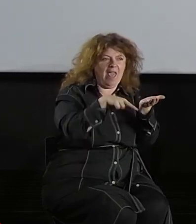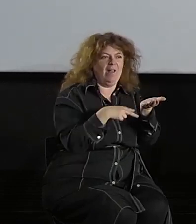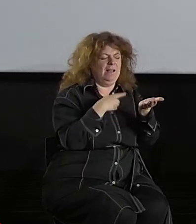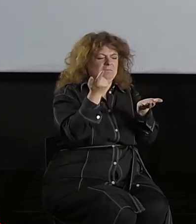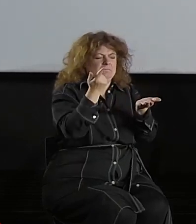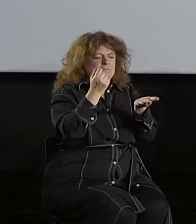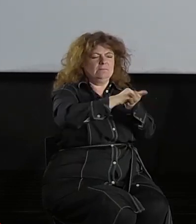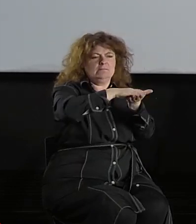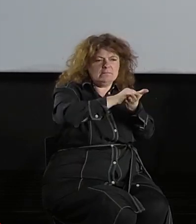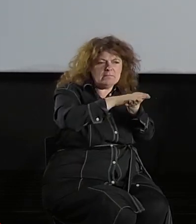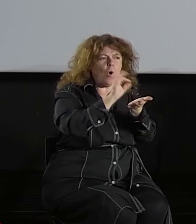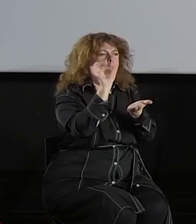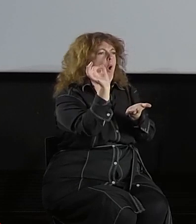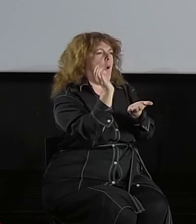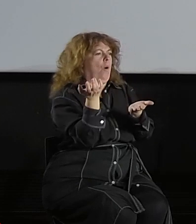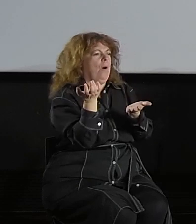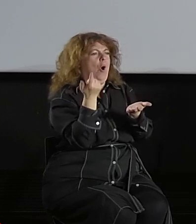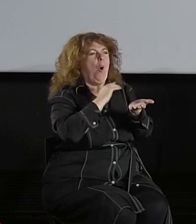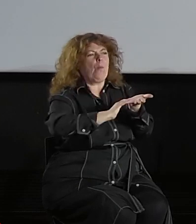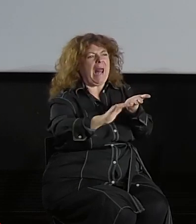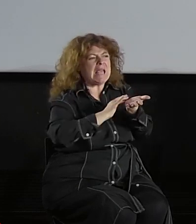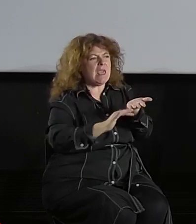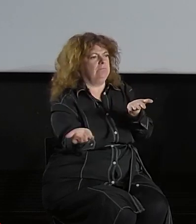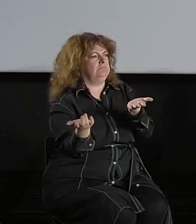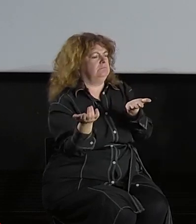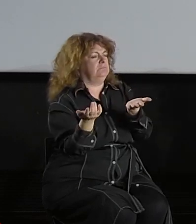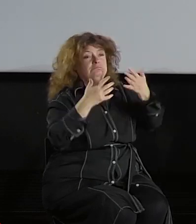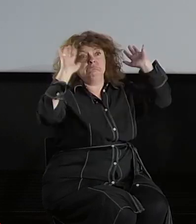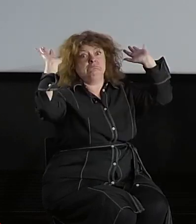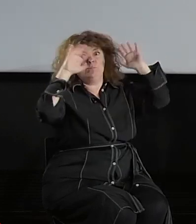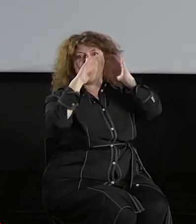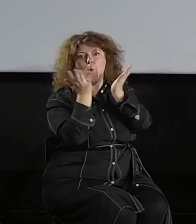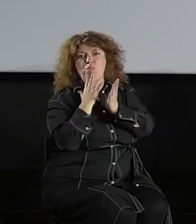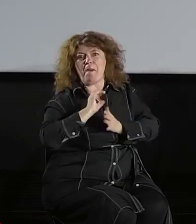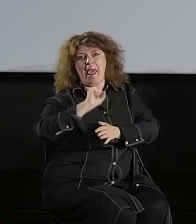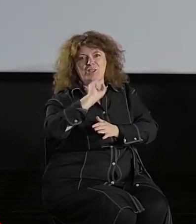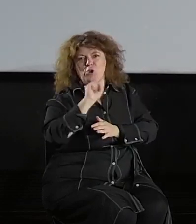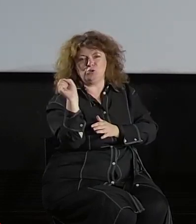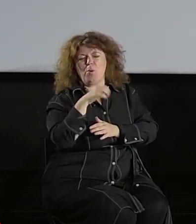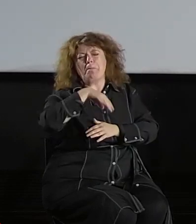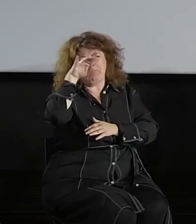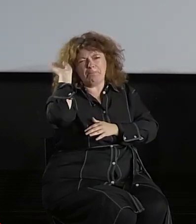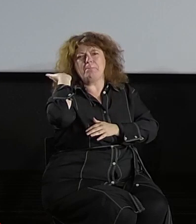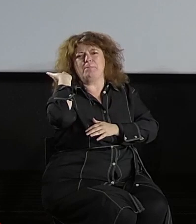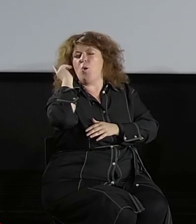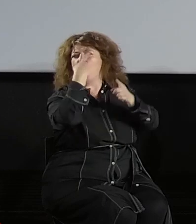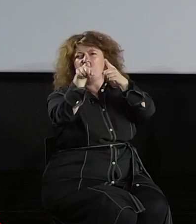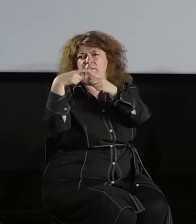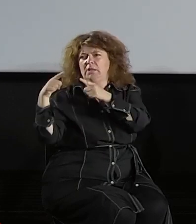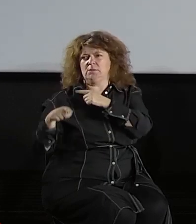apoyado si utiliza el braille si no o sea es que es un mundo maravilloso eh pero muy muy diverso entonces